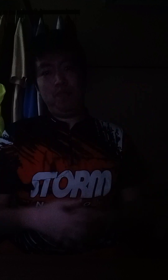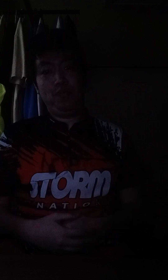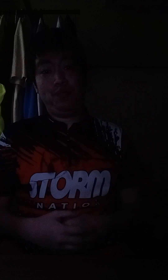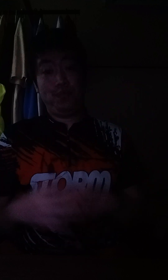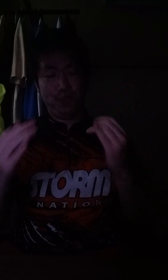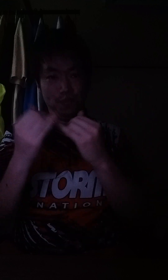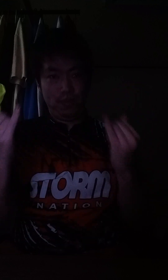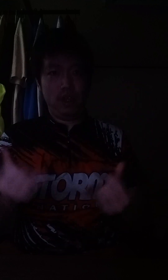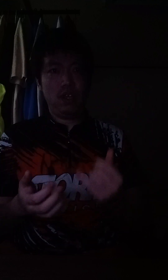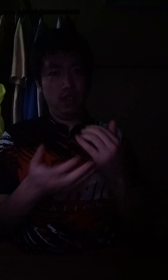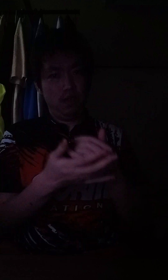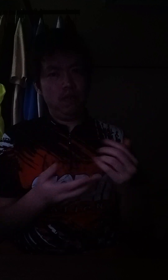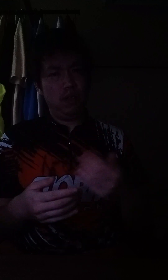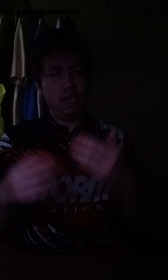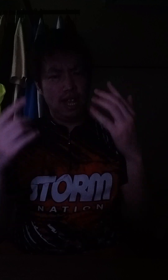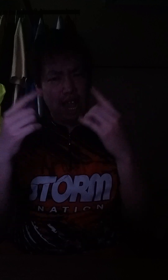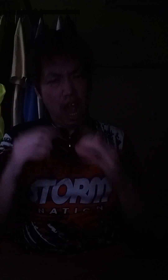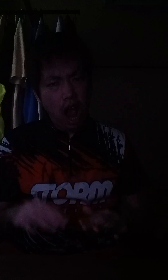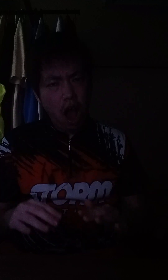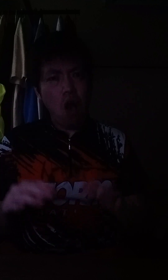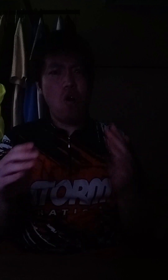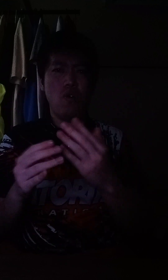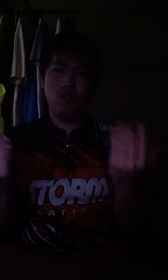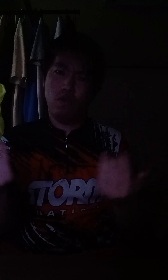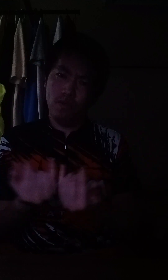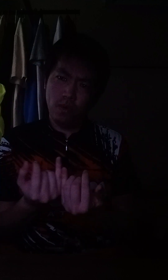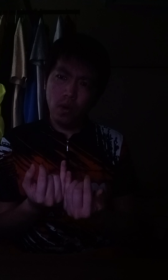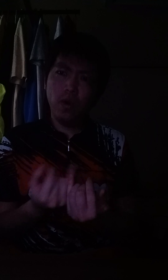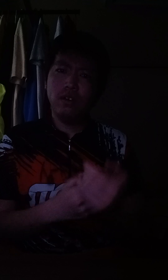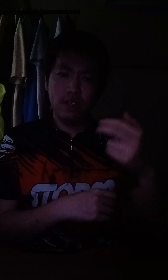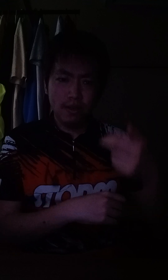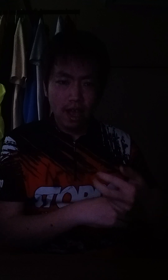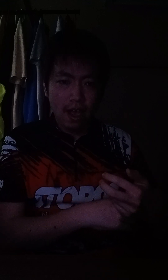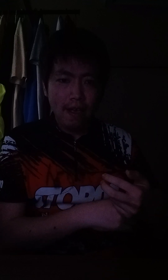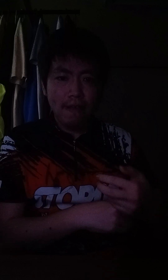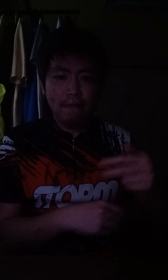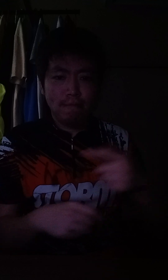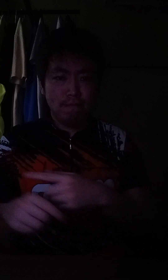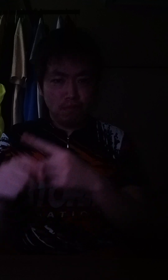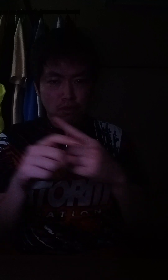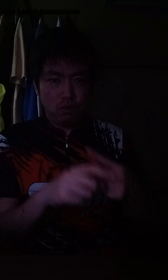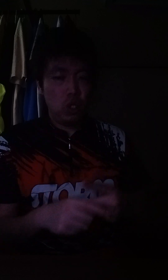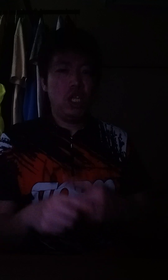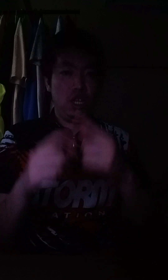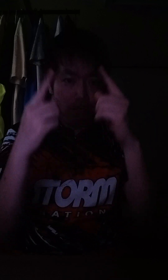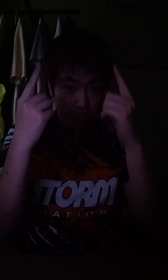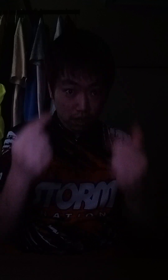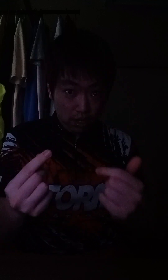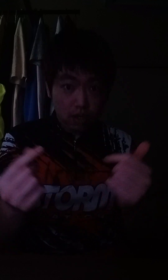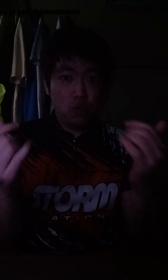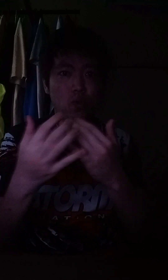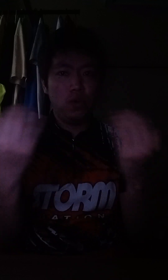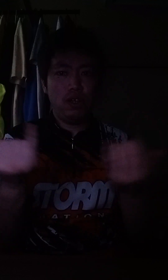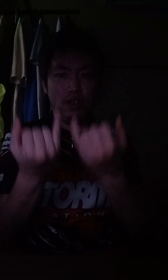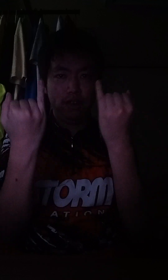승현이가 지금은 약하고 작지만 혼자서 뭐든지 다 할 수 있을 때가 올